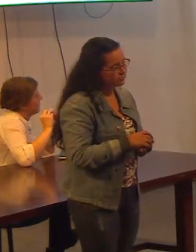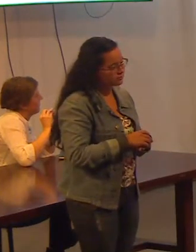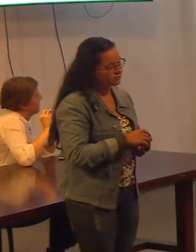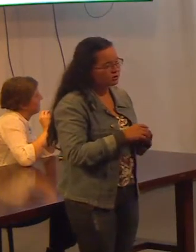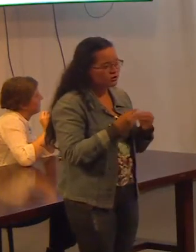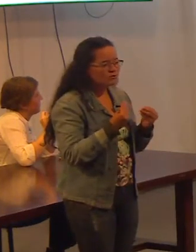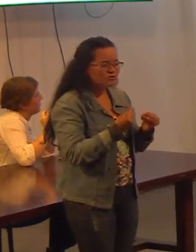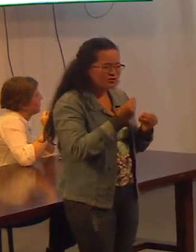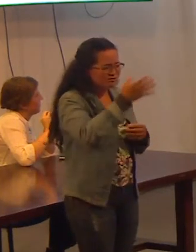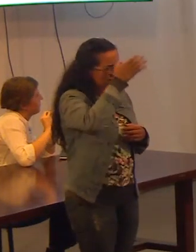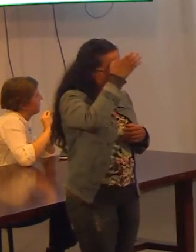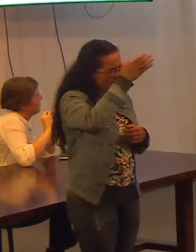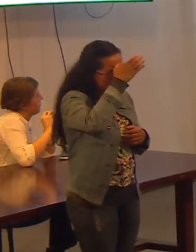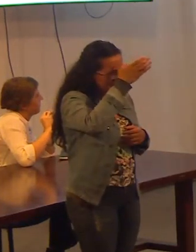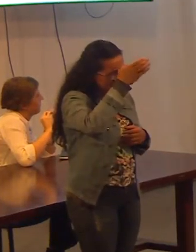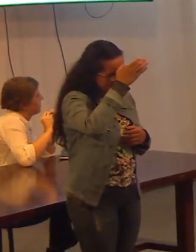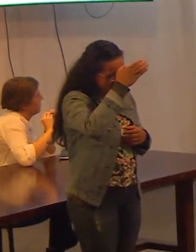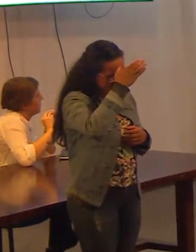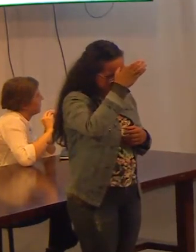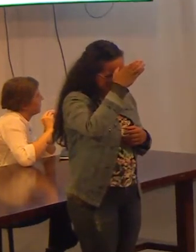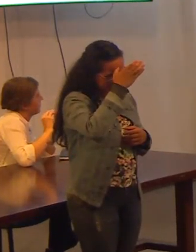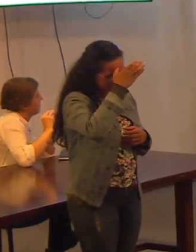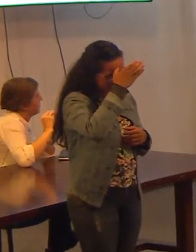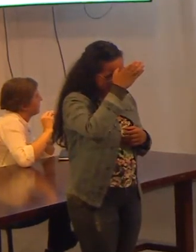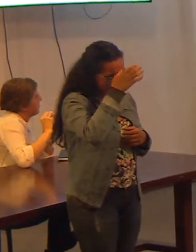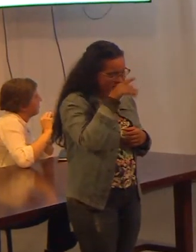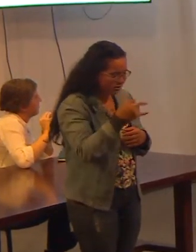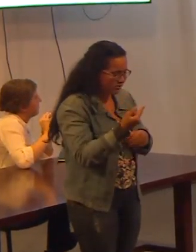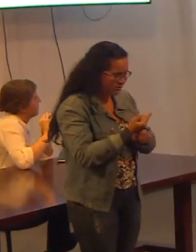muchas concepciones que se estaban manejando allí.